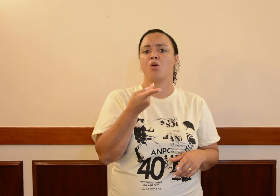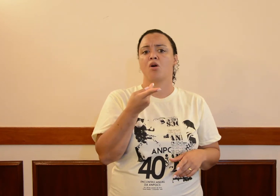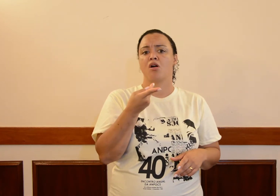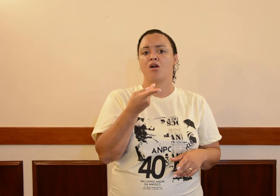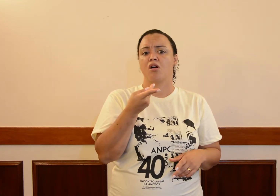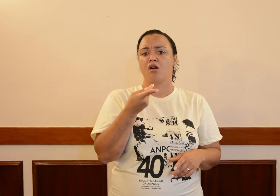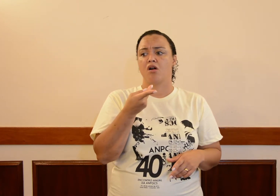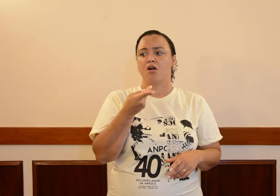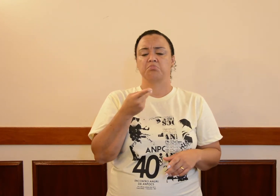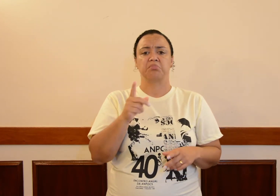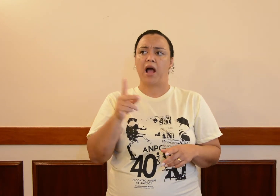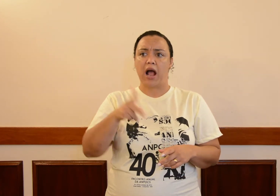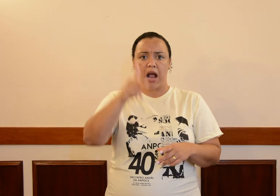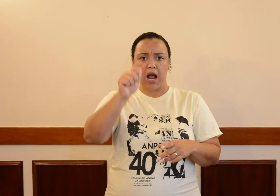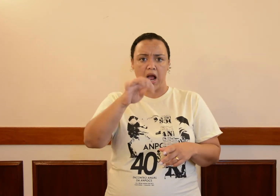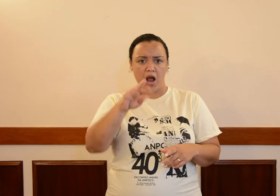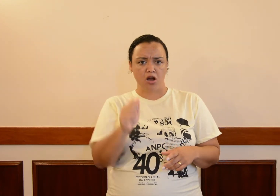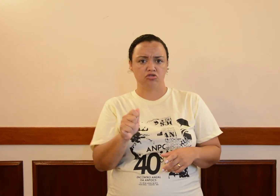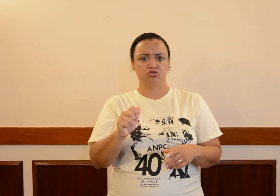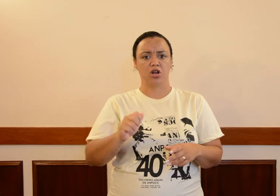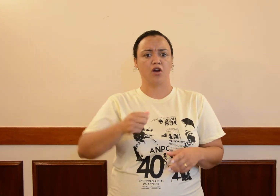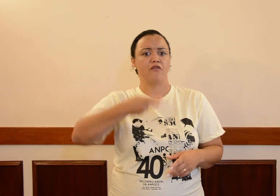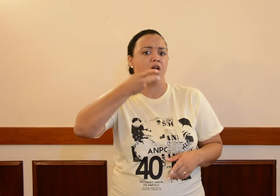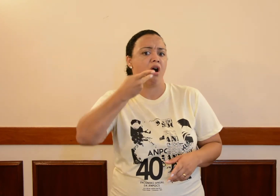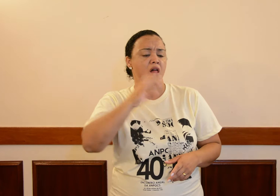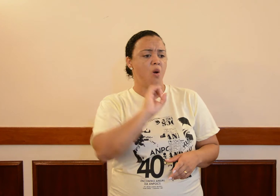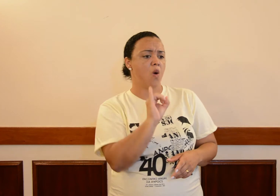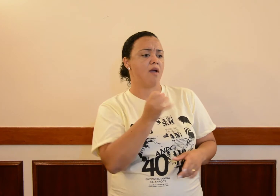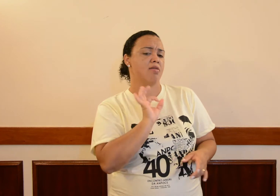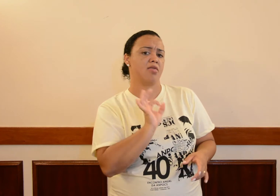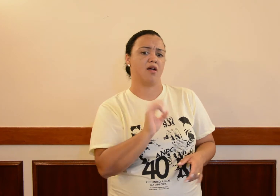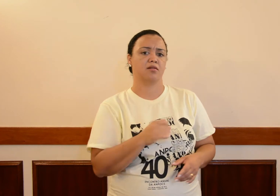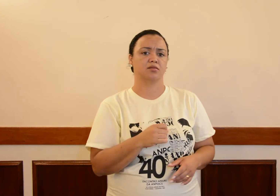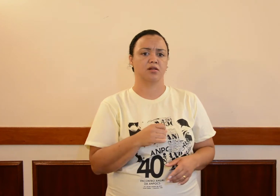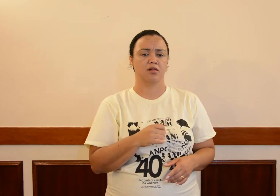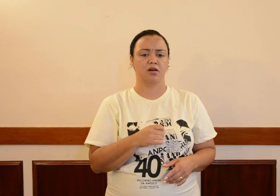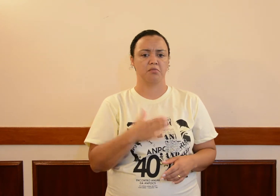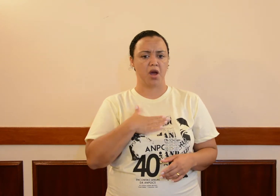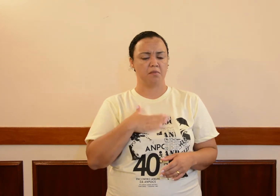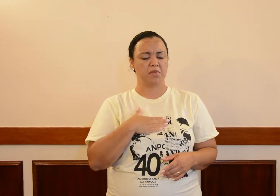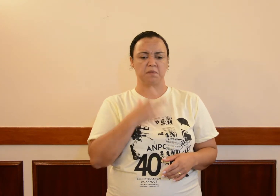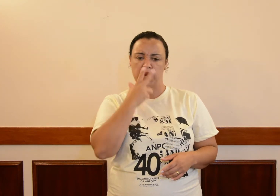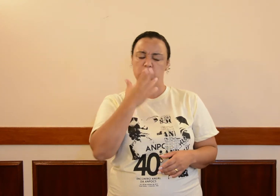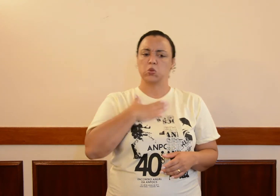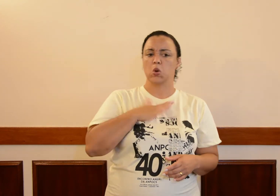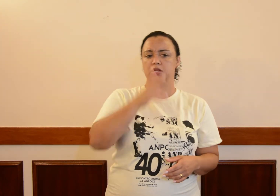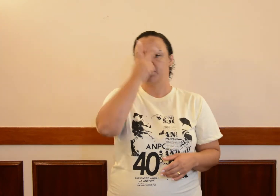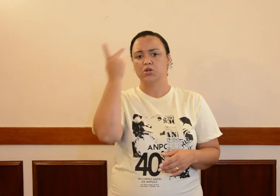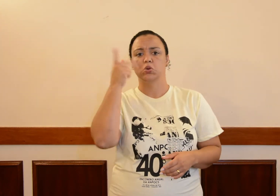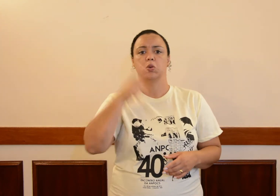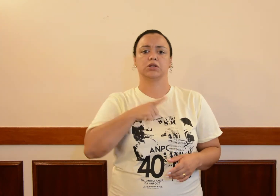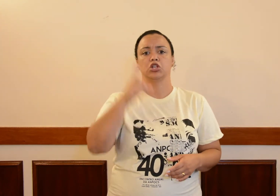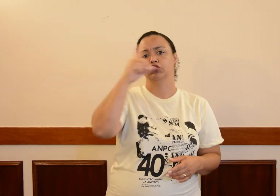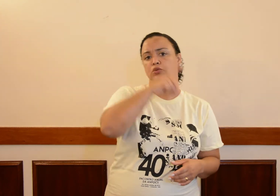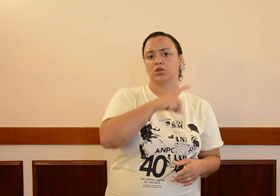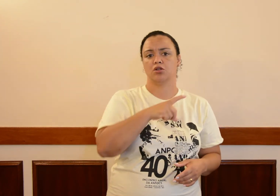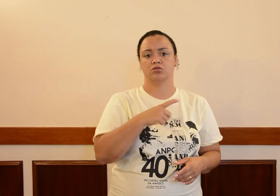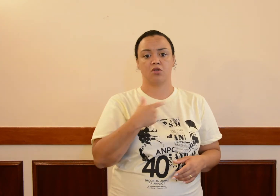ponderou. Tu tem dificuldade, Tomás? Eu aproveitei para perguntar. Su sua resposta foi assim: a Gabriela,